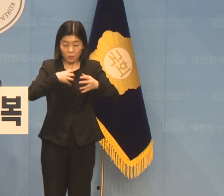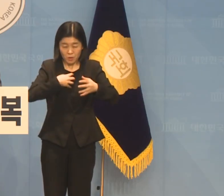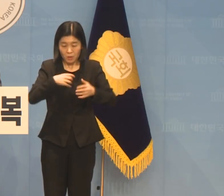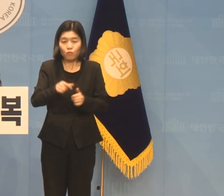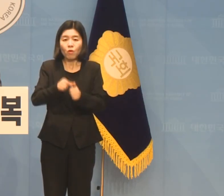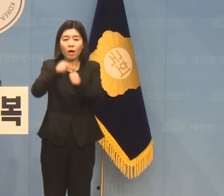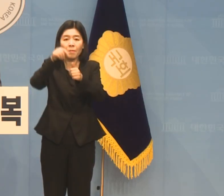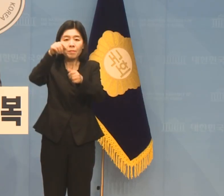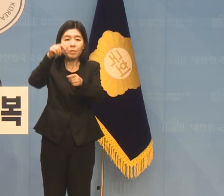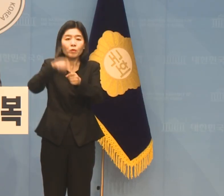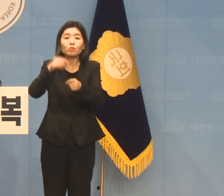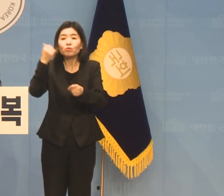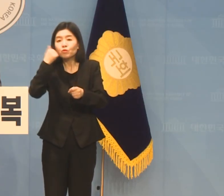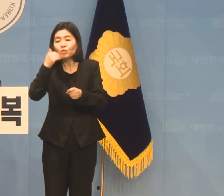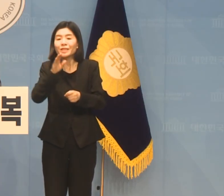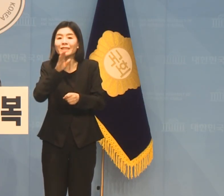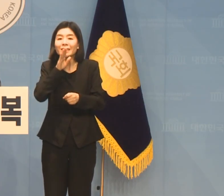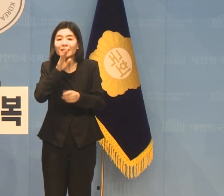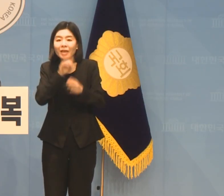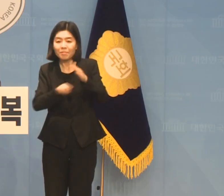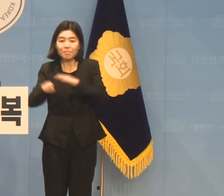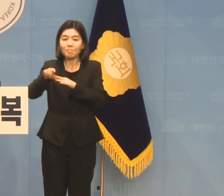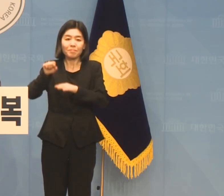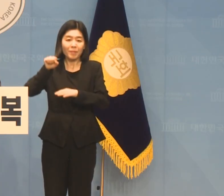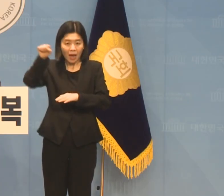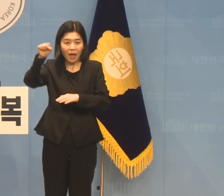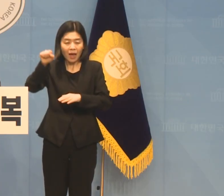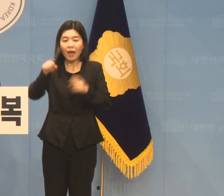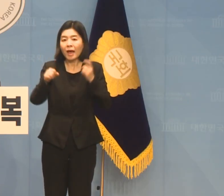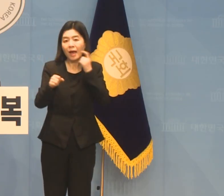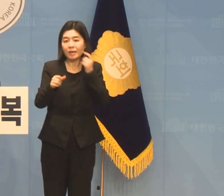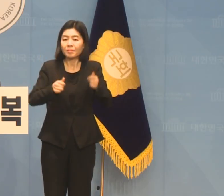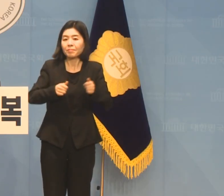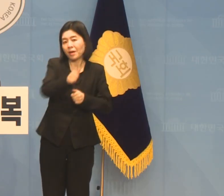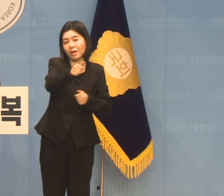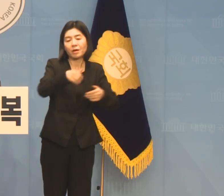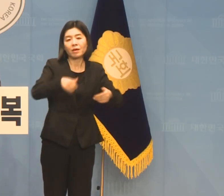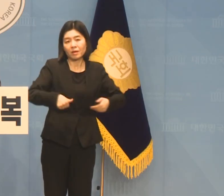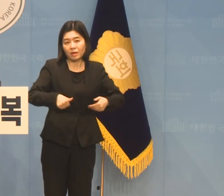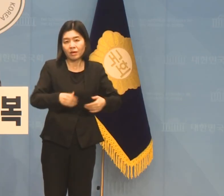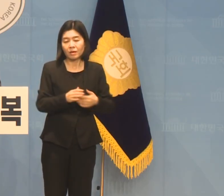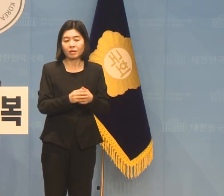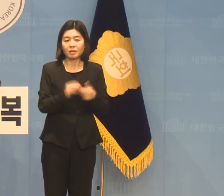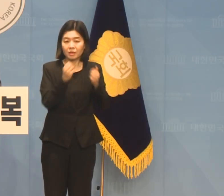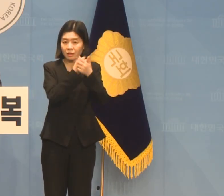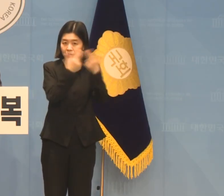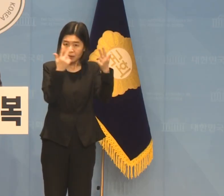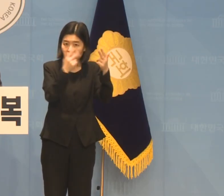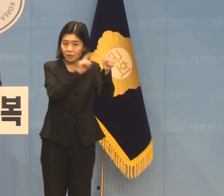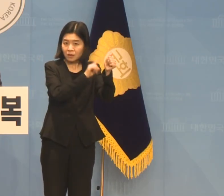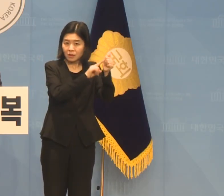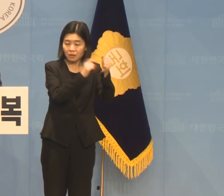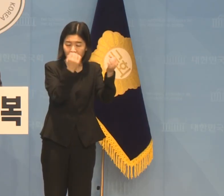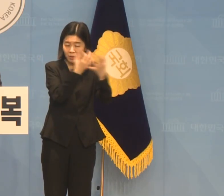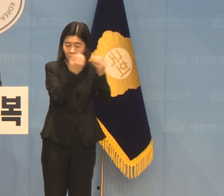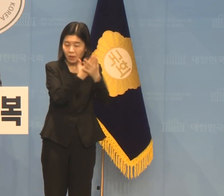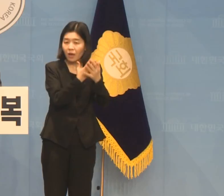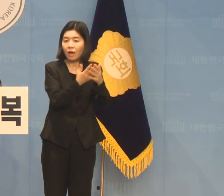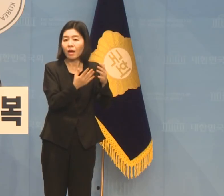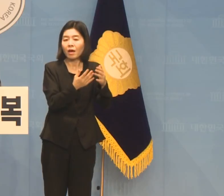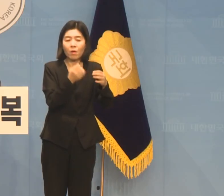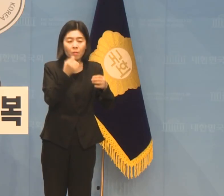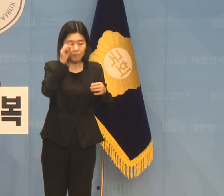나서서 가짜를 이겨야 합니다. 이재명 후보는 변장과 둔갑술의 명수입니다. 가짜인